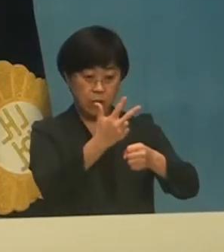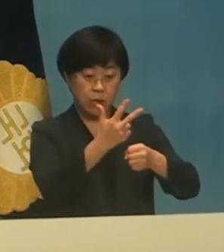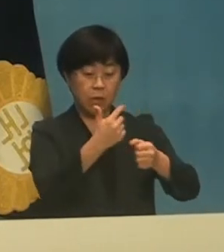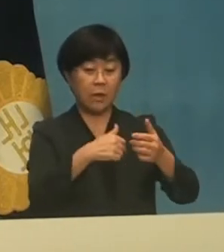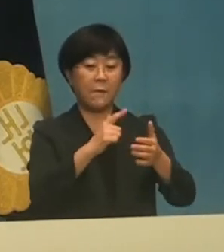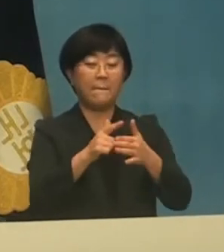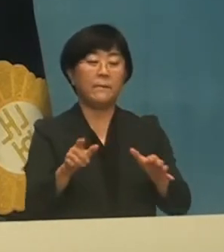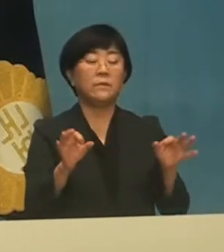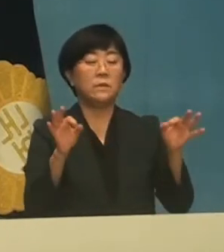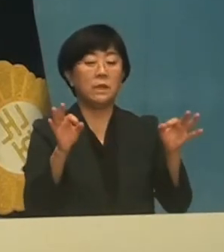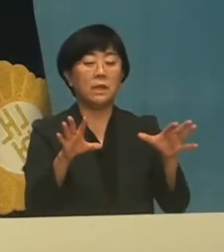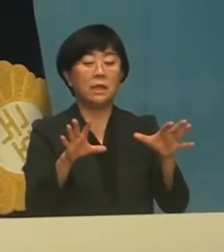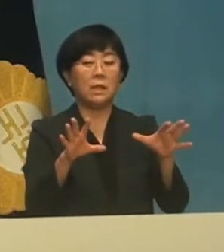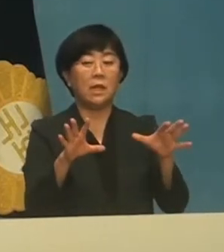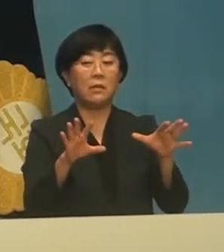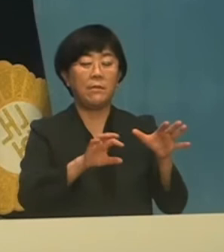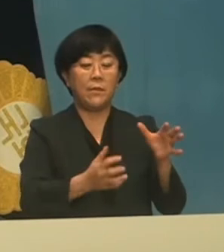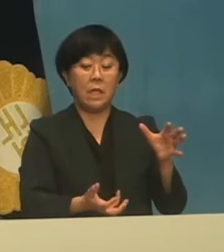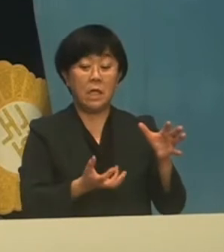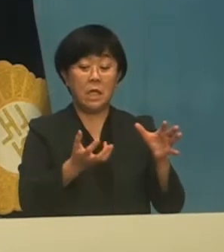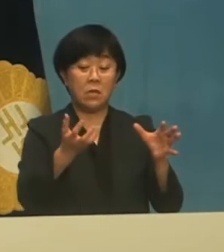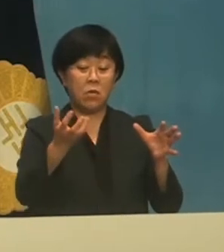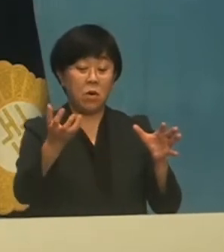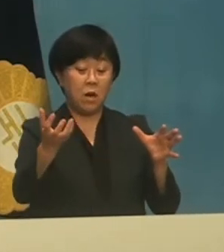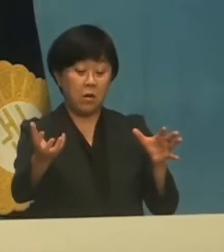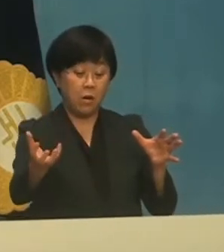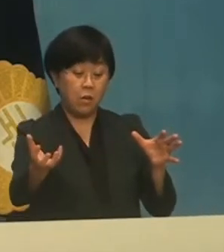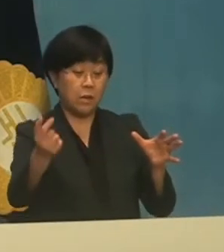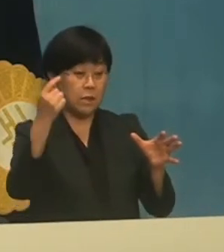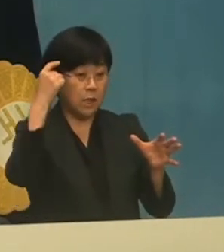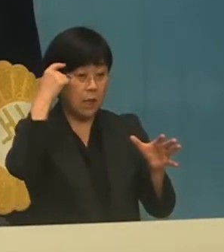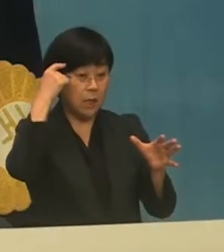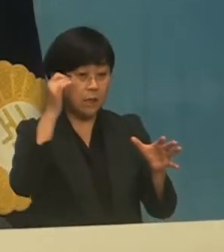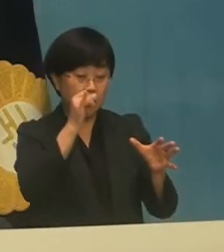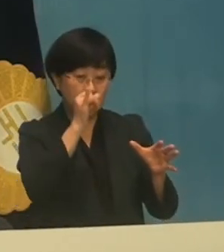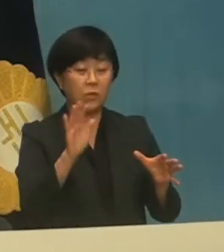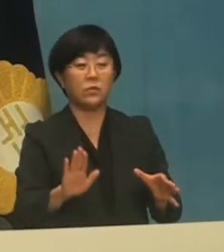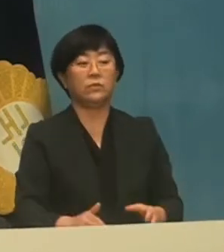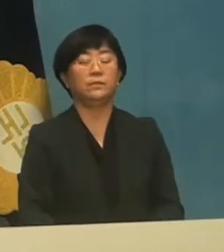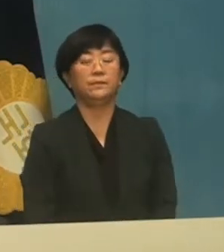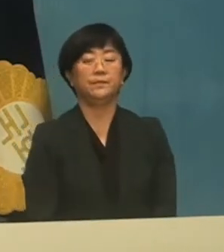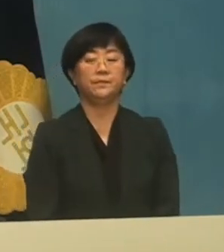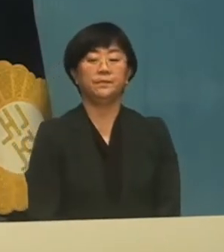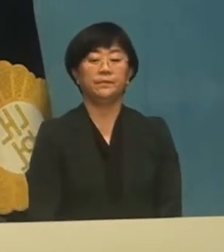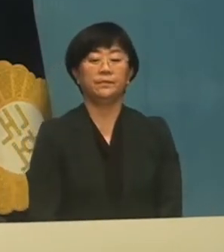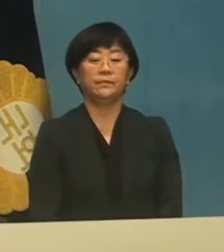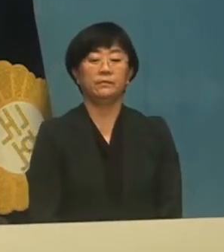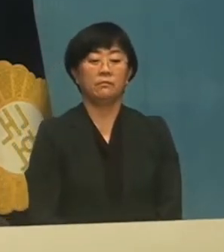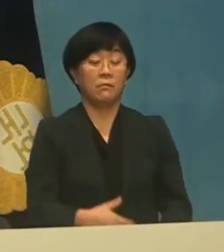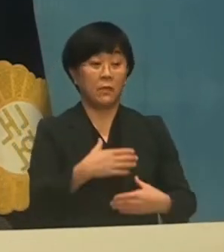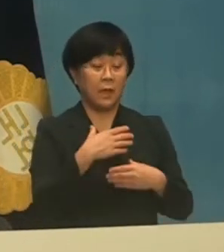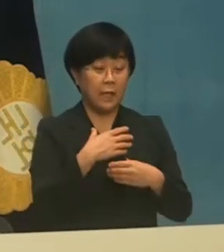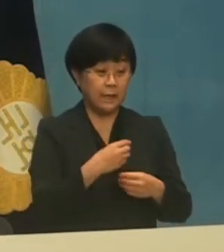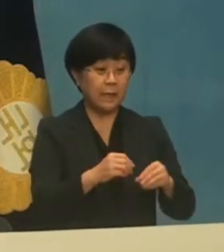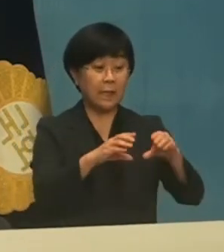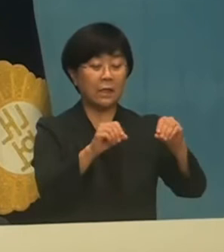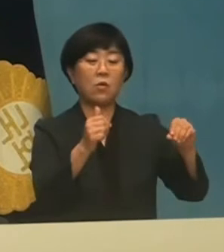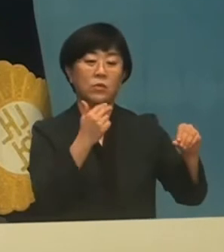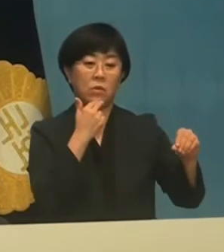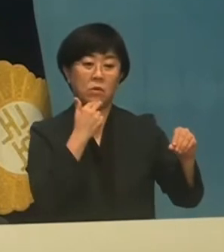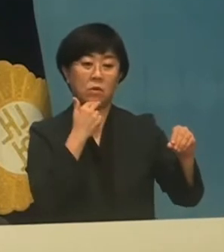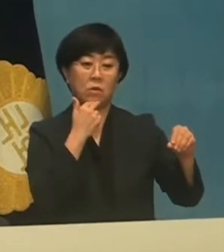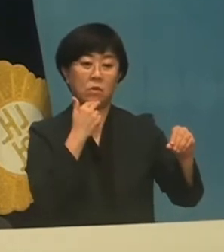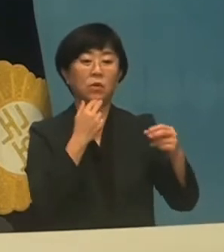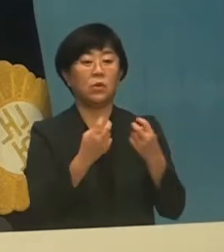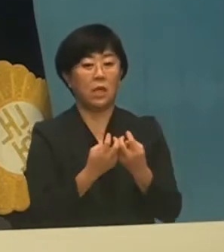잠시 핵발전소에 있다가 이동할 것이라고 생각하는 사람이 있을까요? 만약에 안전한 부지가 없다면 어떻게